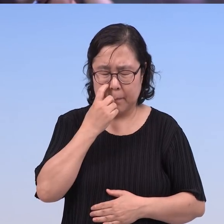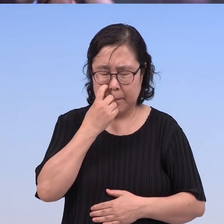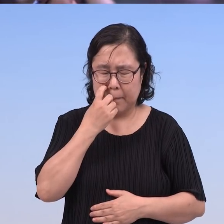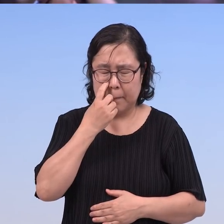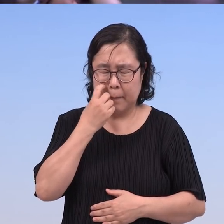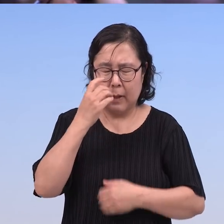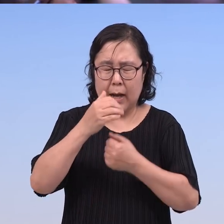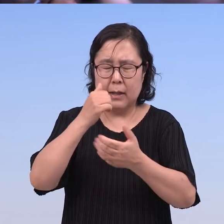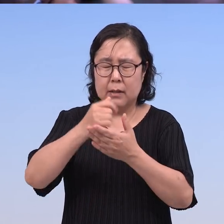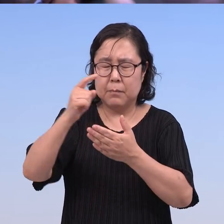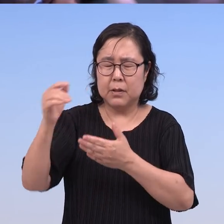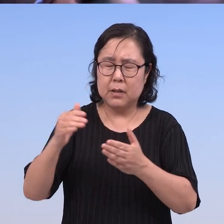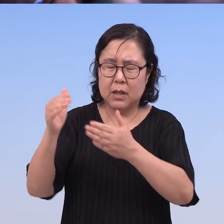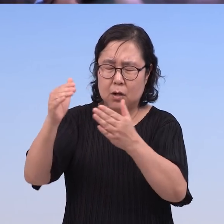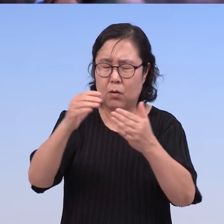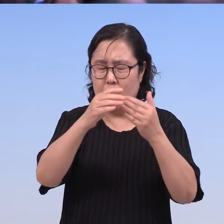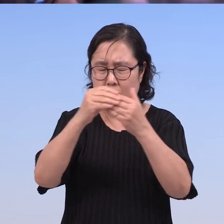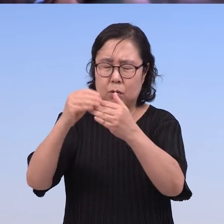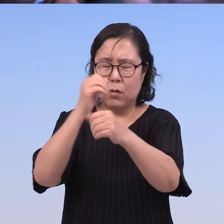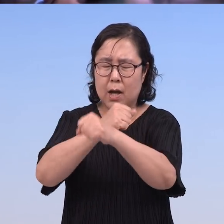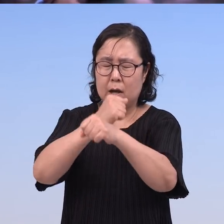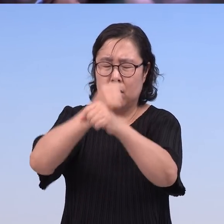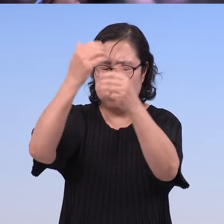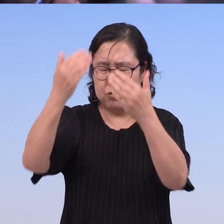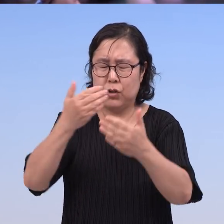하나님, 그 길로 인도하여 주시옵소서.